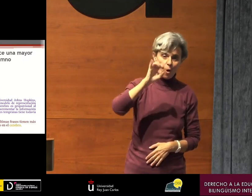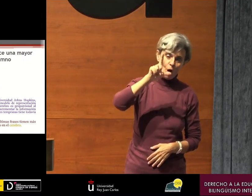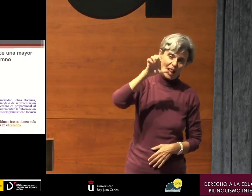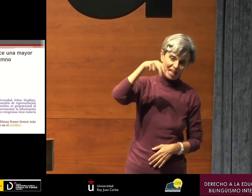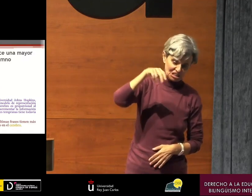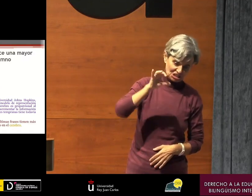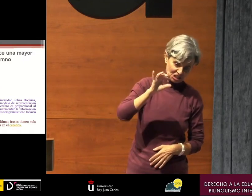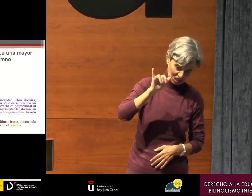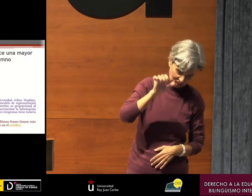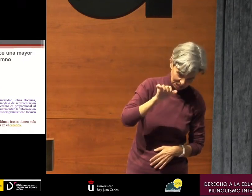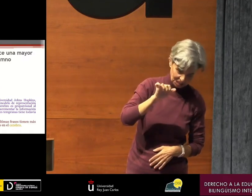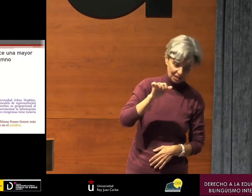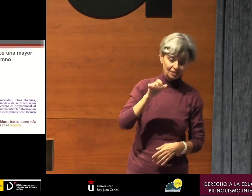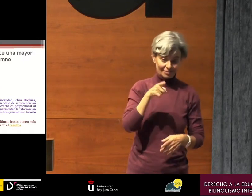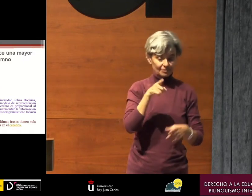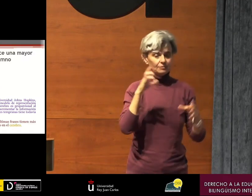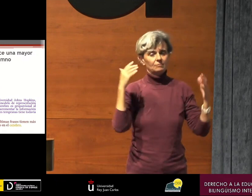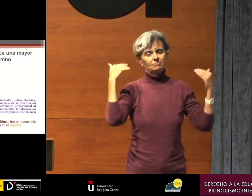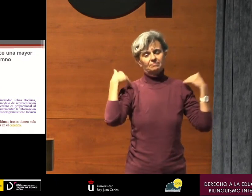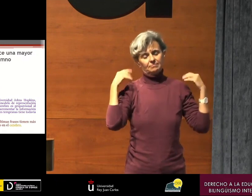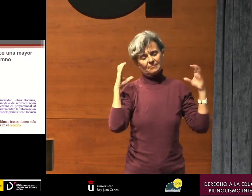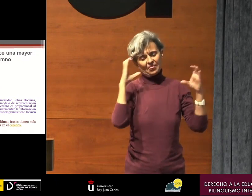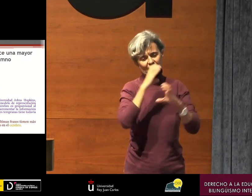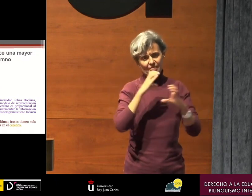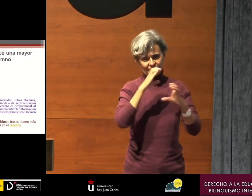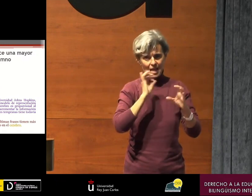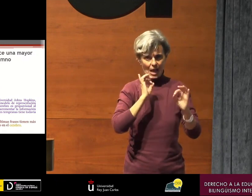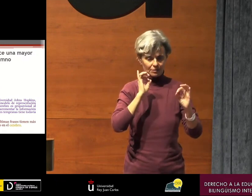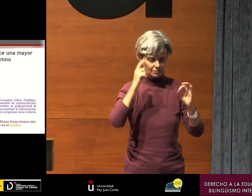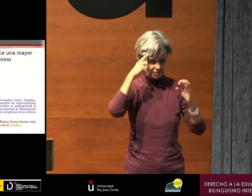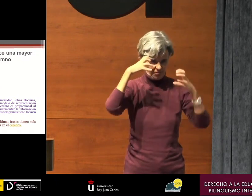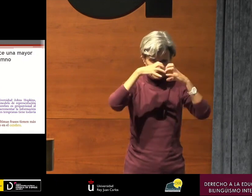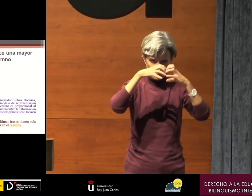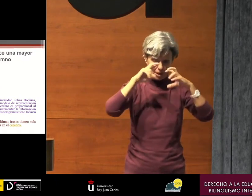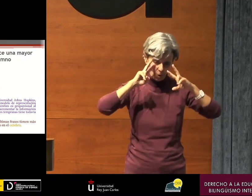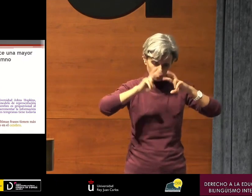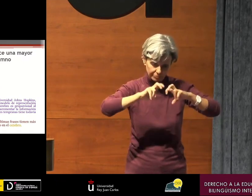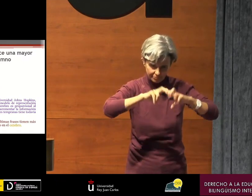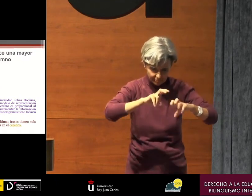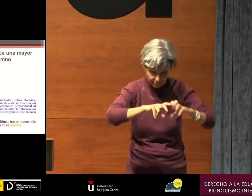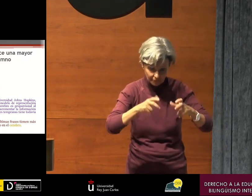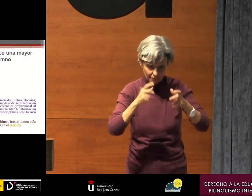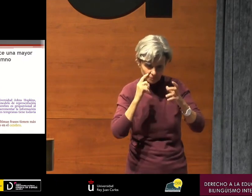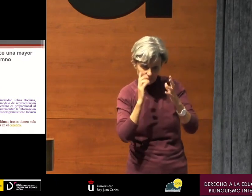tenéis puestos ahí en el texto.